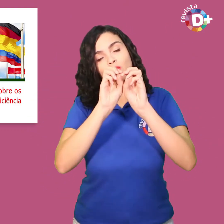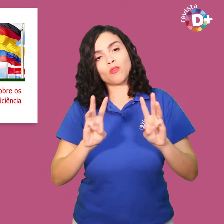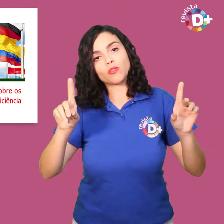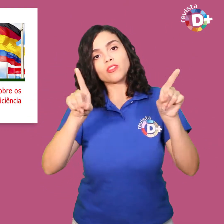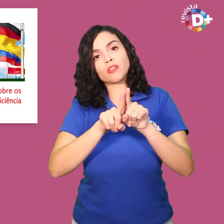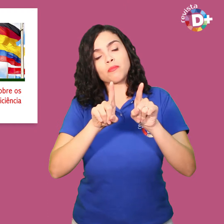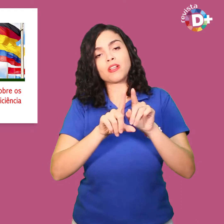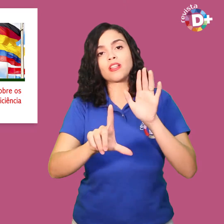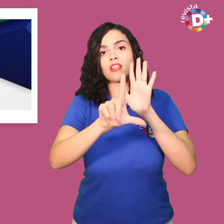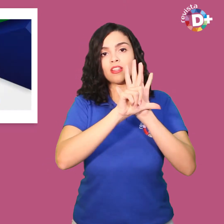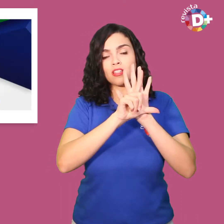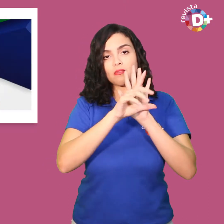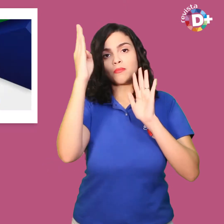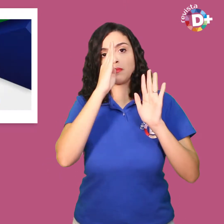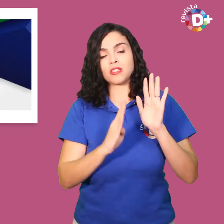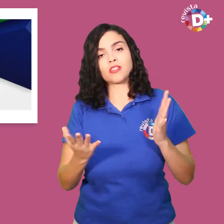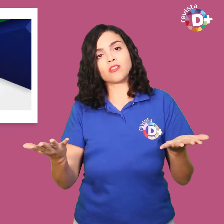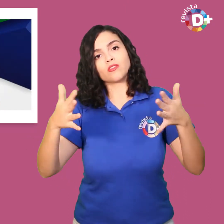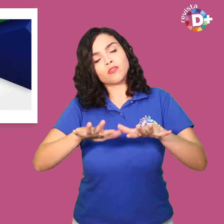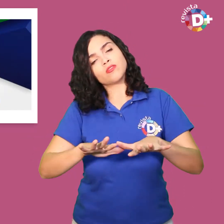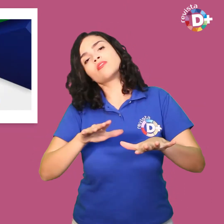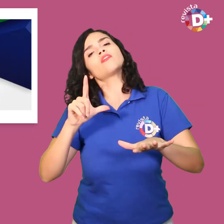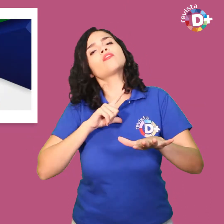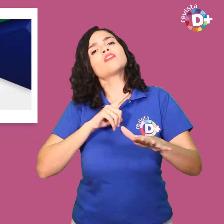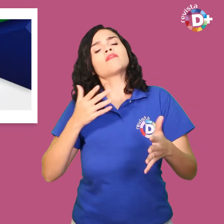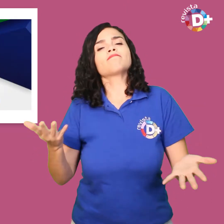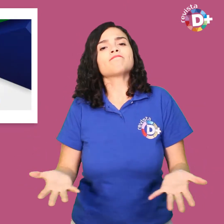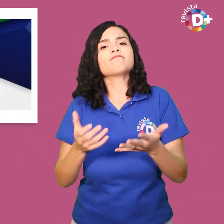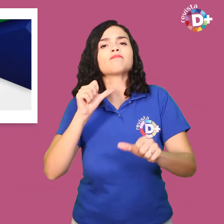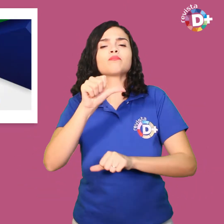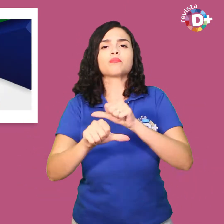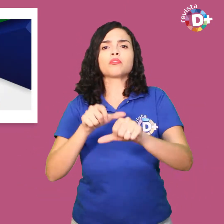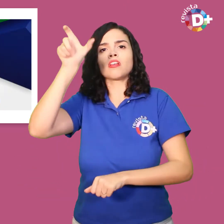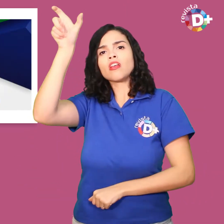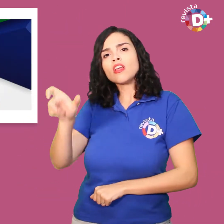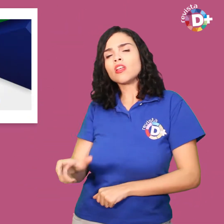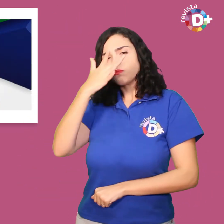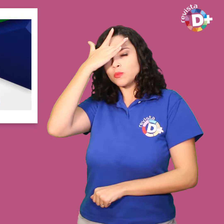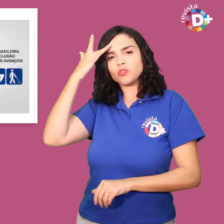Lei Brasileira de Inclusão de 2015 fizeram transpor o conceito médico da deficiência para o conceito